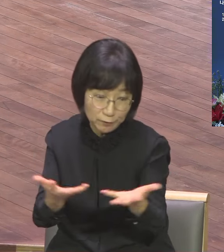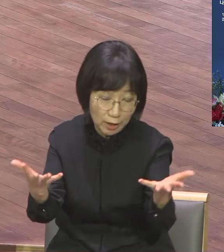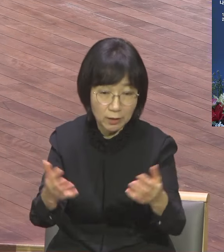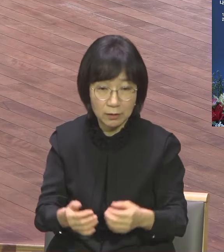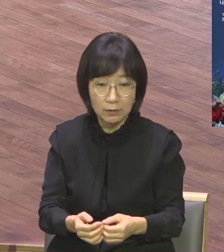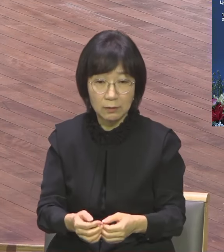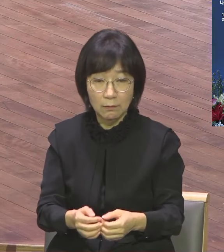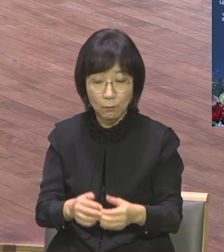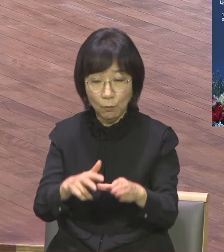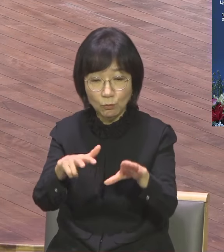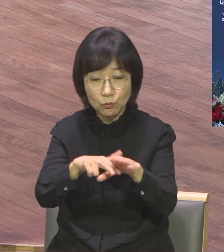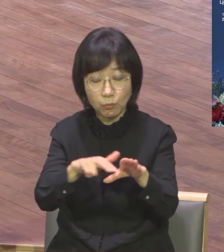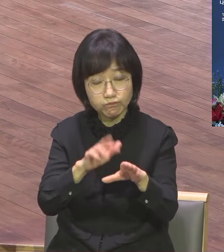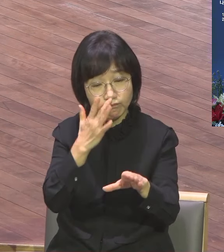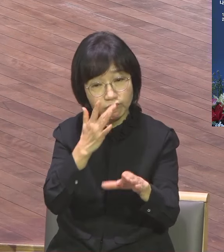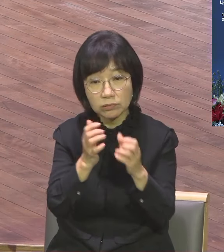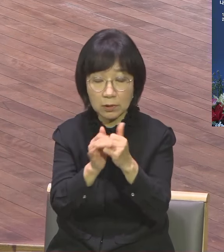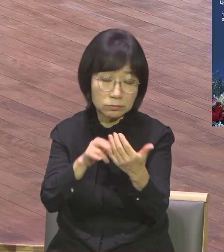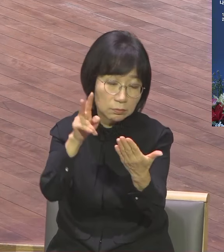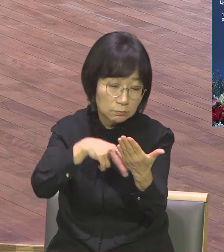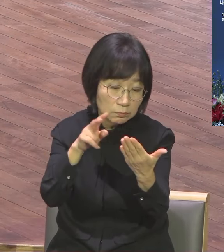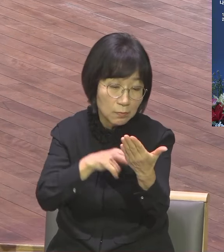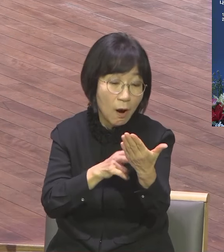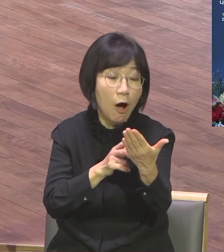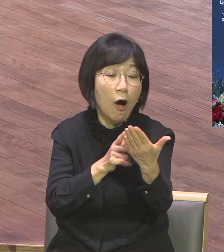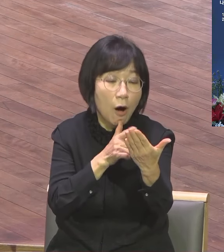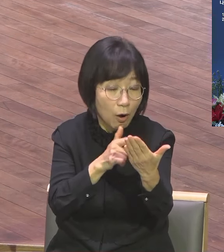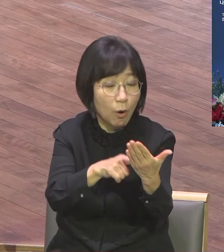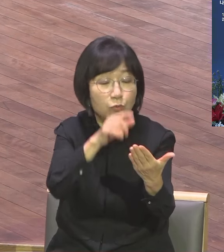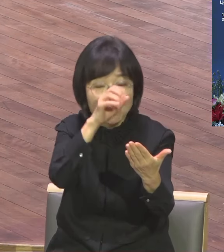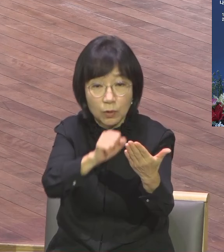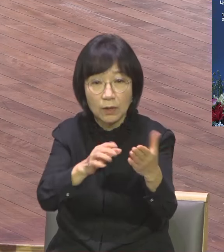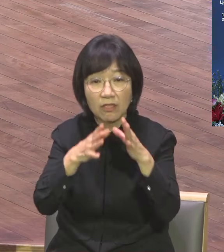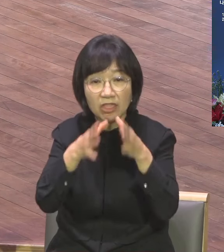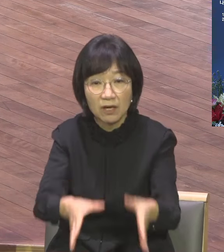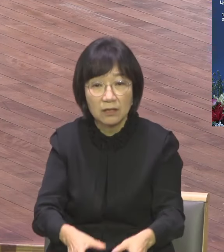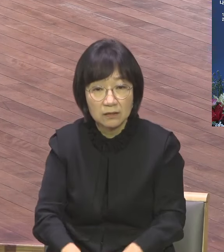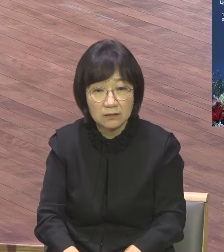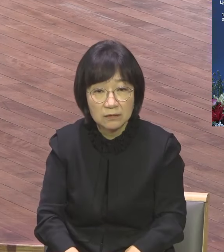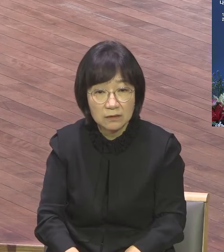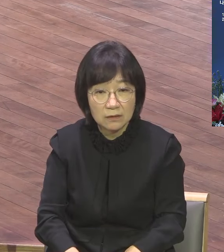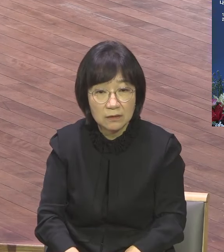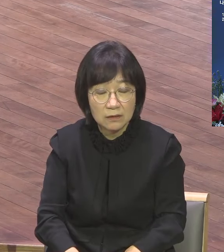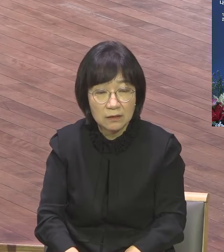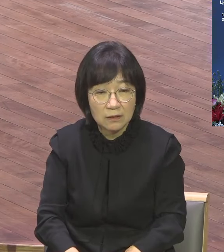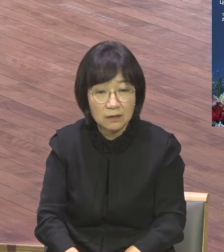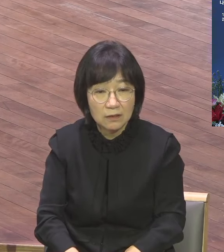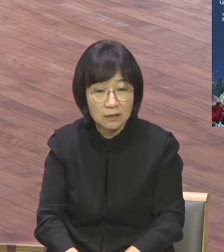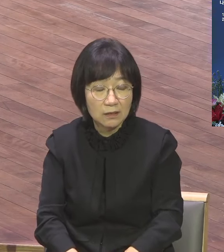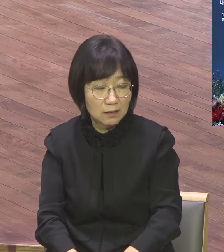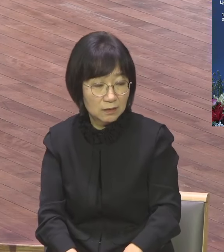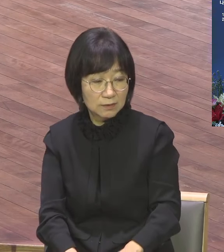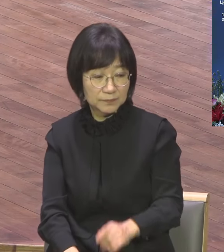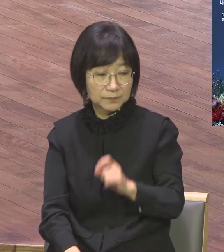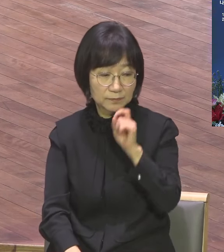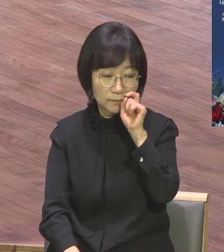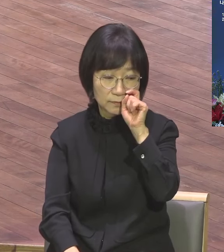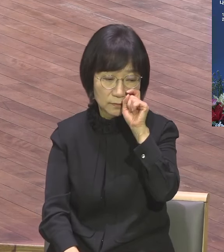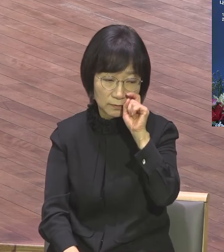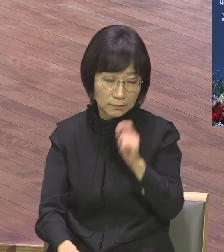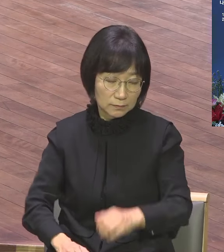만들어놨어요. 이런 이 검색을 하다 보면요. 제일 먼저 가장 많이 본 것이 올라오는 우선 순위